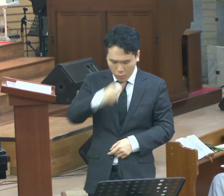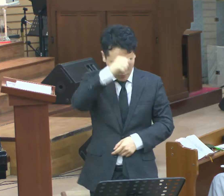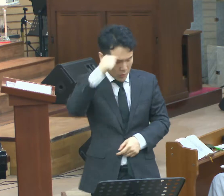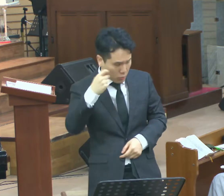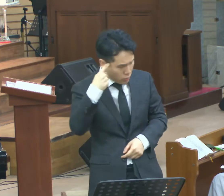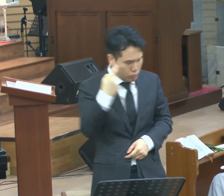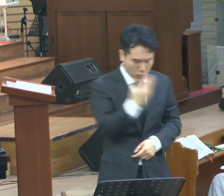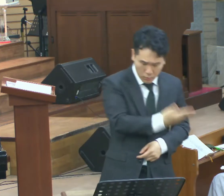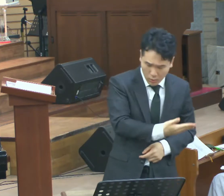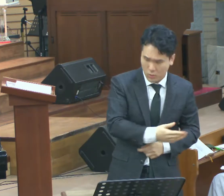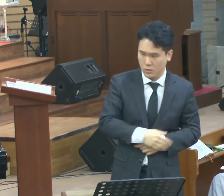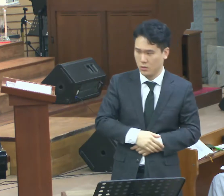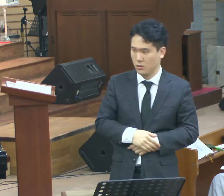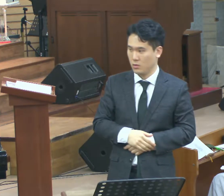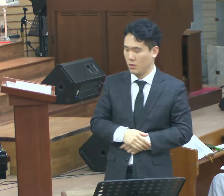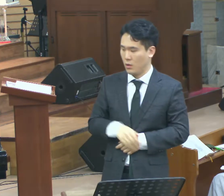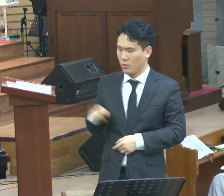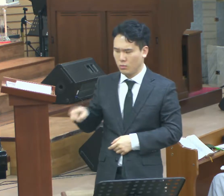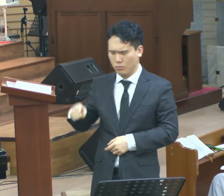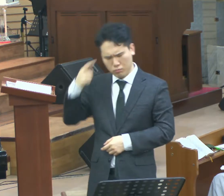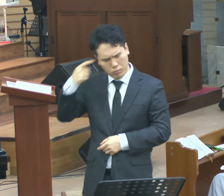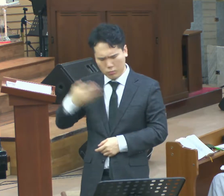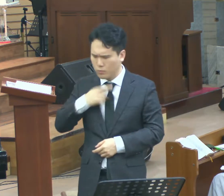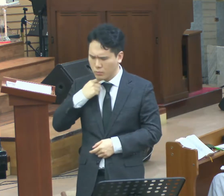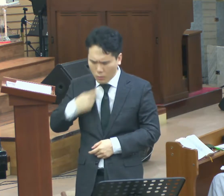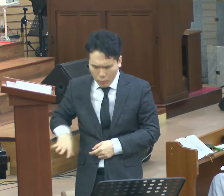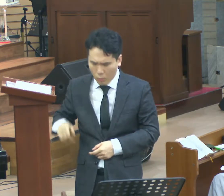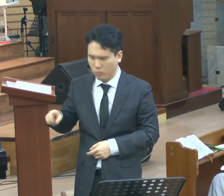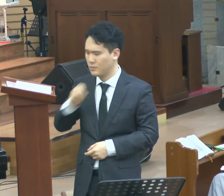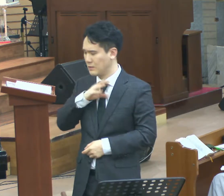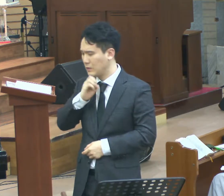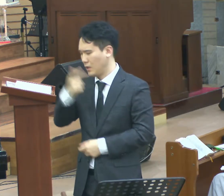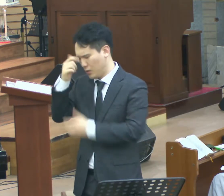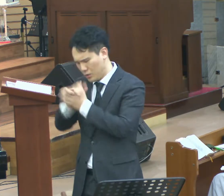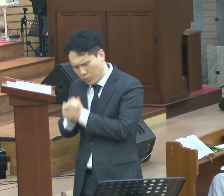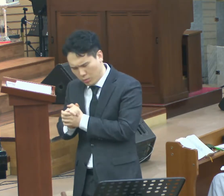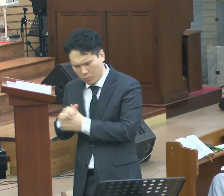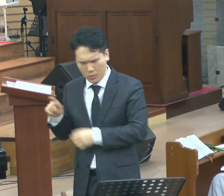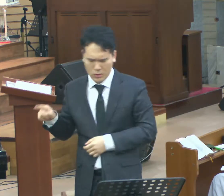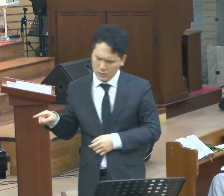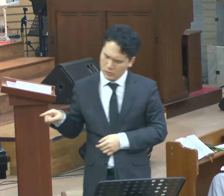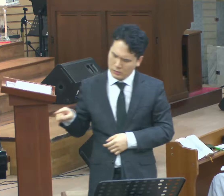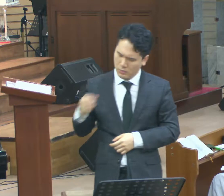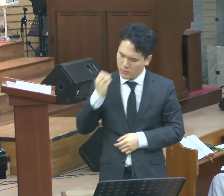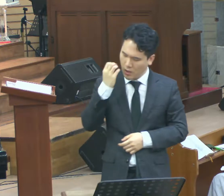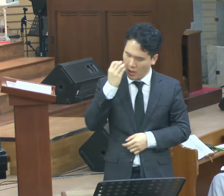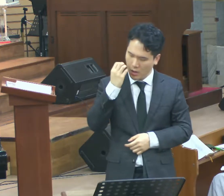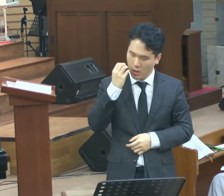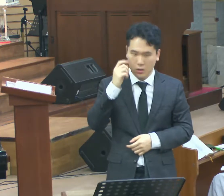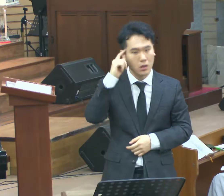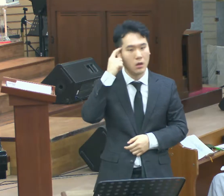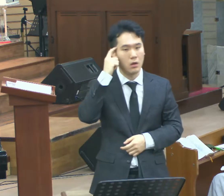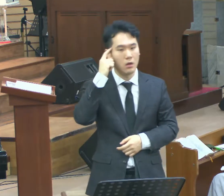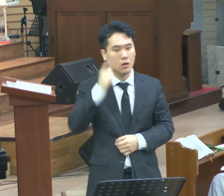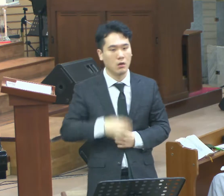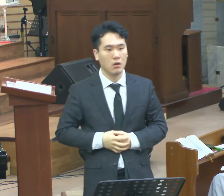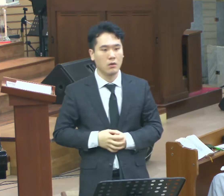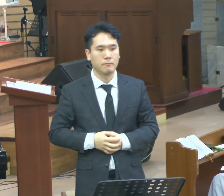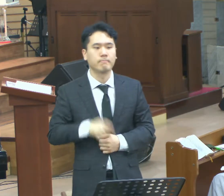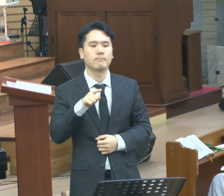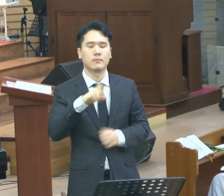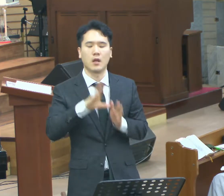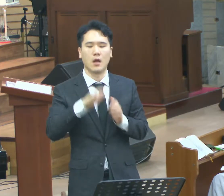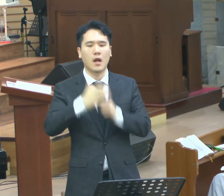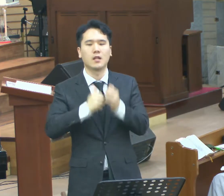이렇게 기도만 하면 어떡해. 제가 그런 생각. 근데 하나님 어떻게 하셨냐면 우리